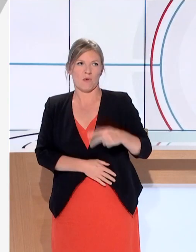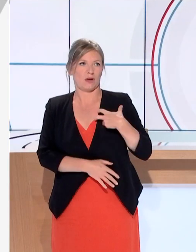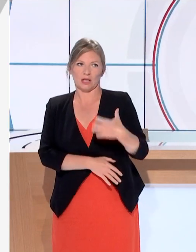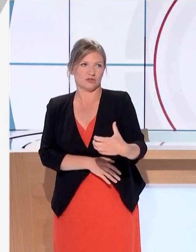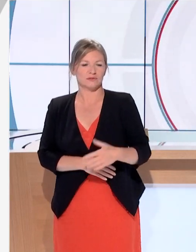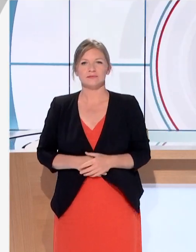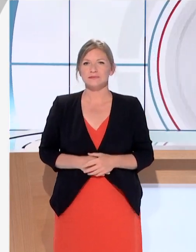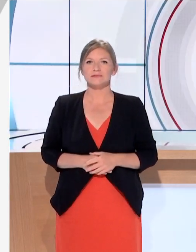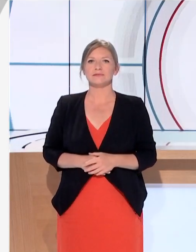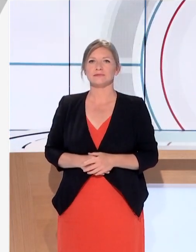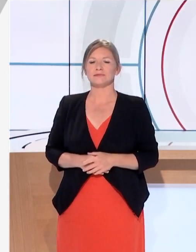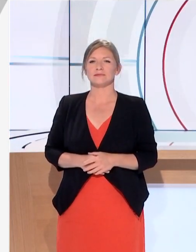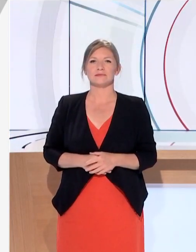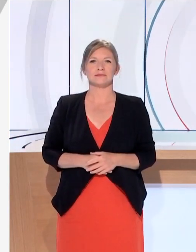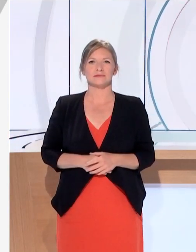très riche.